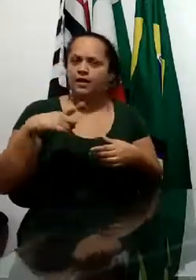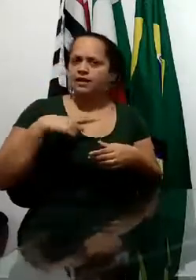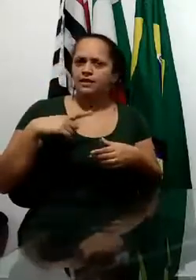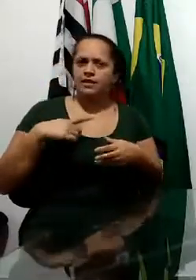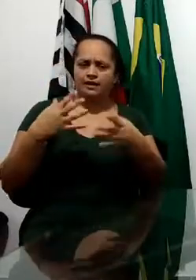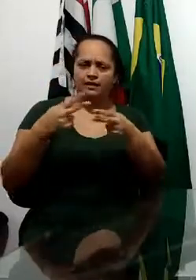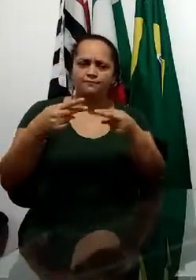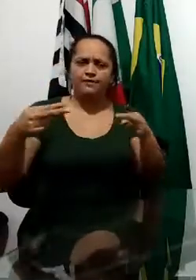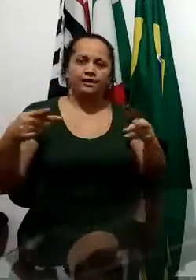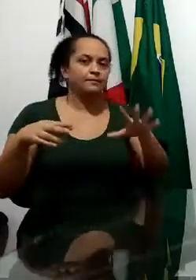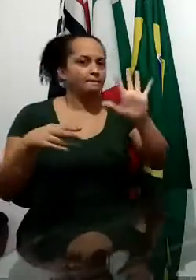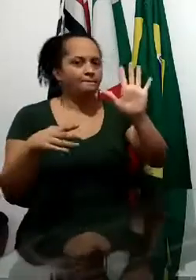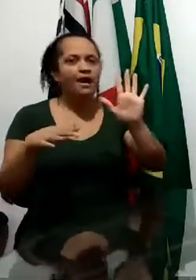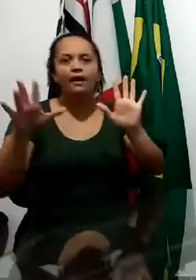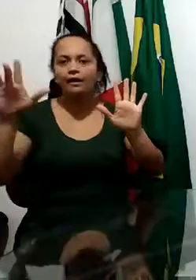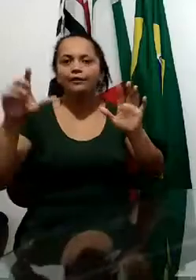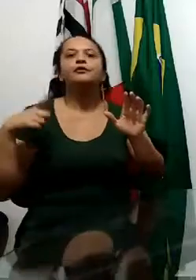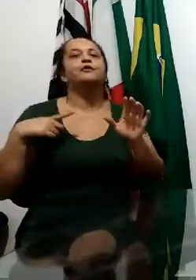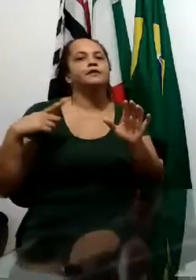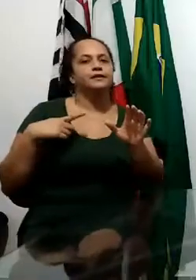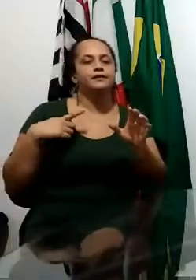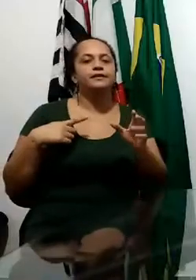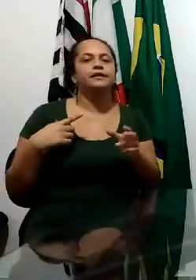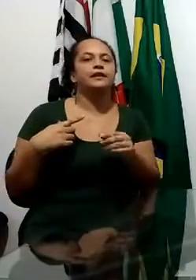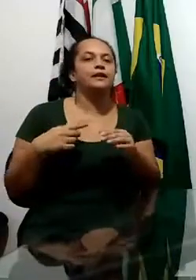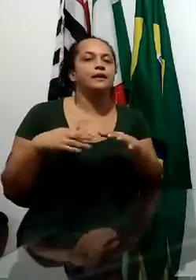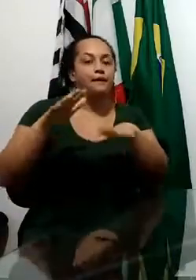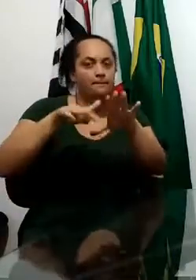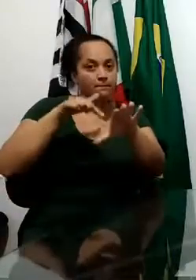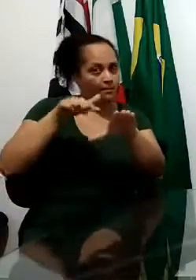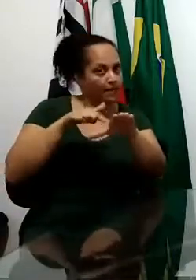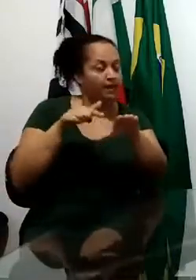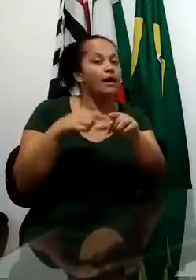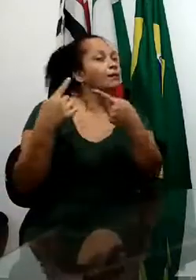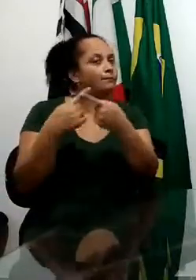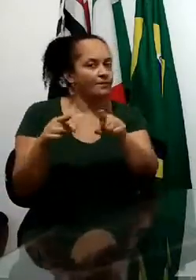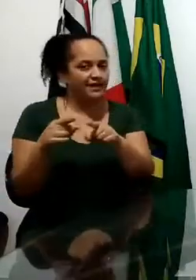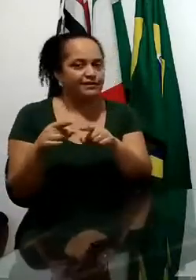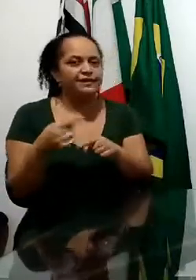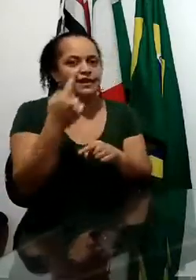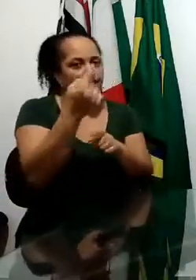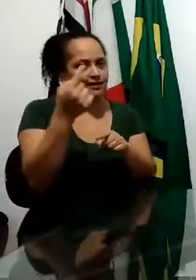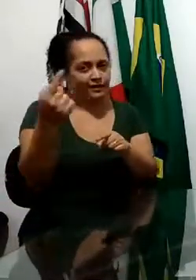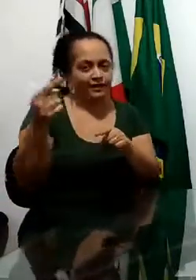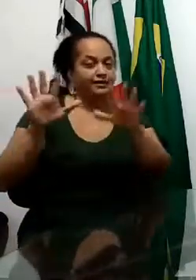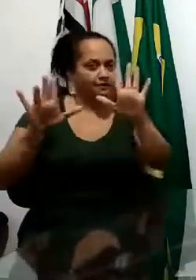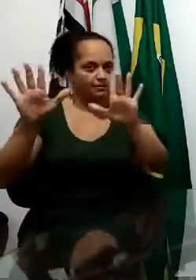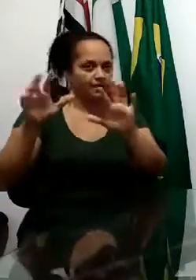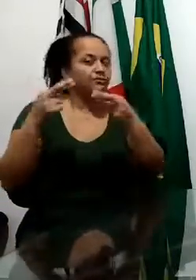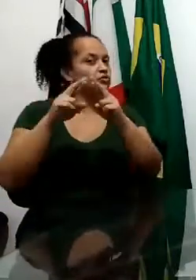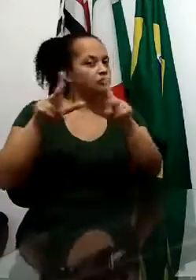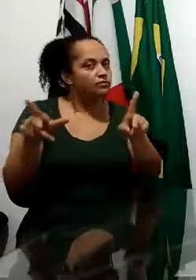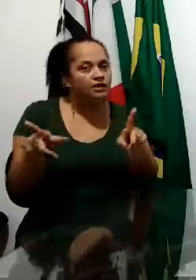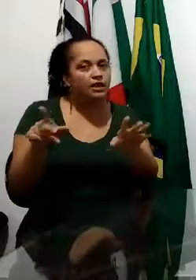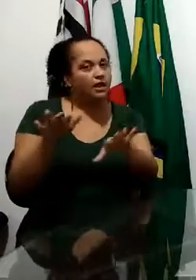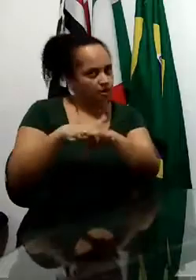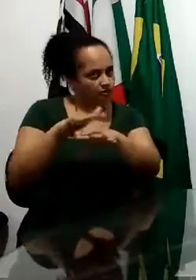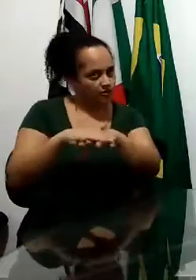mas nem todos os membros têm a mesma função, assim também nós, conquanto